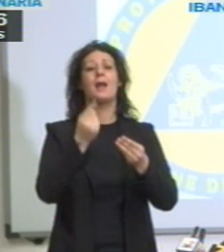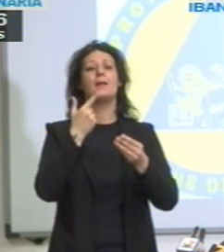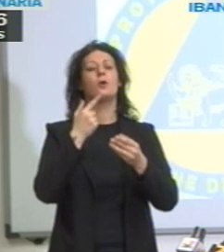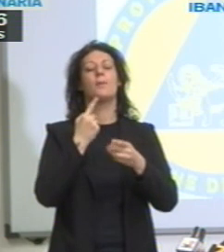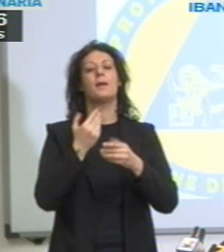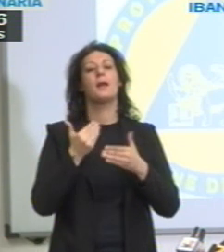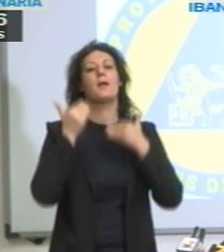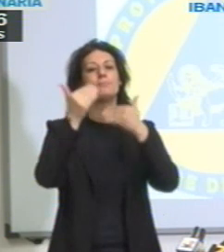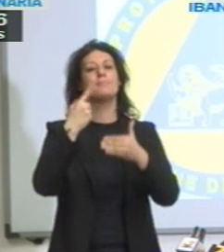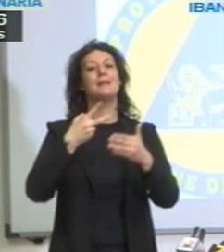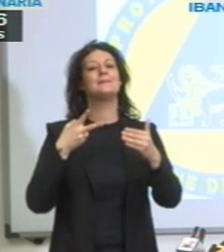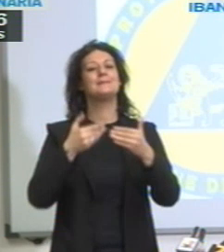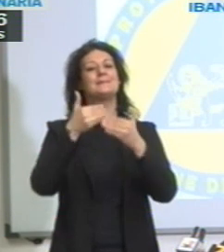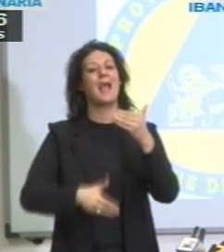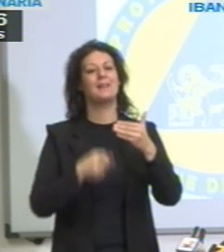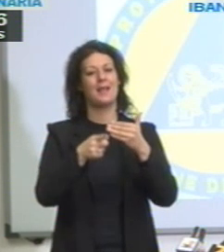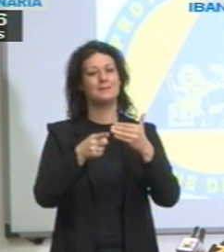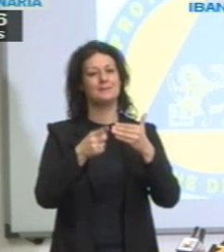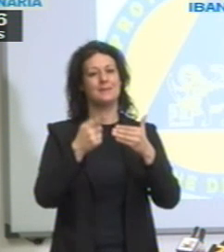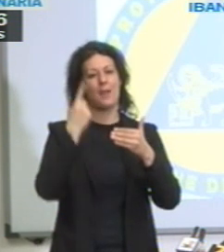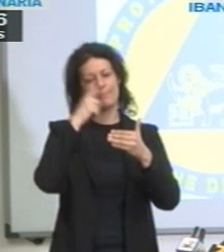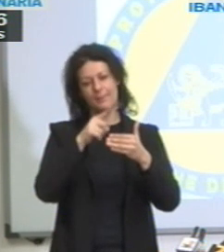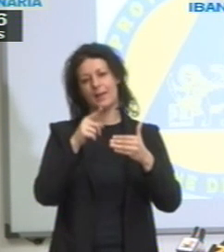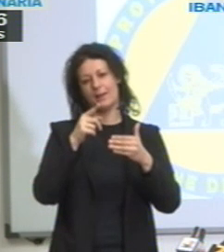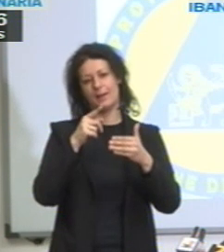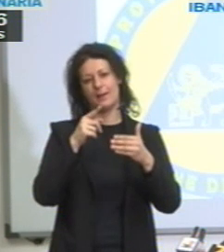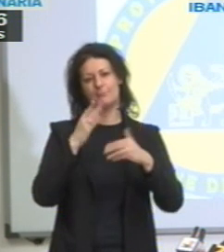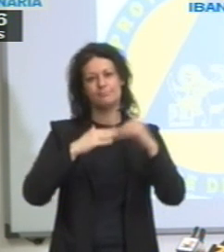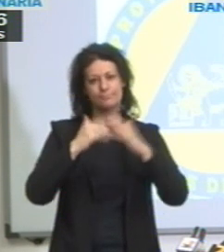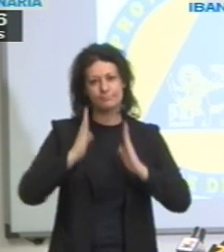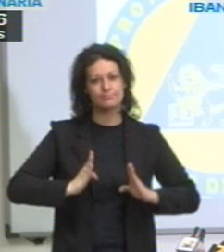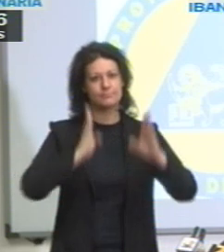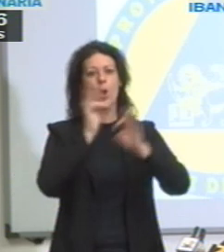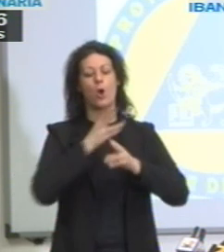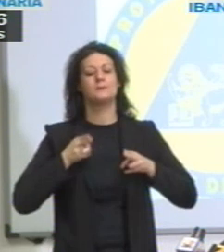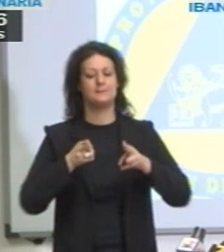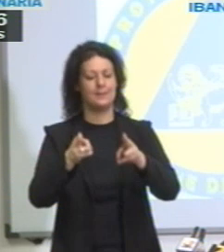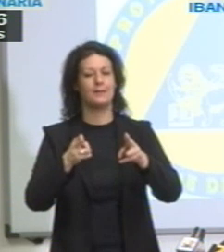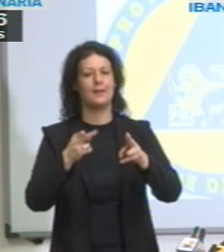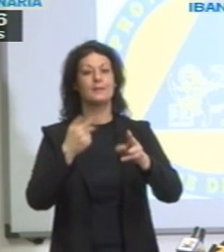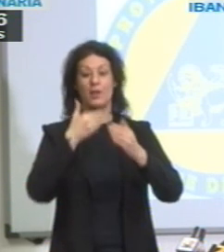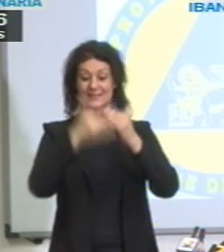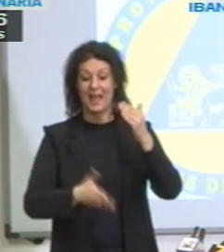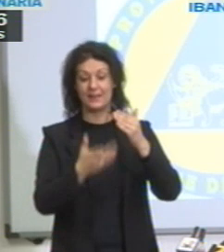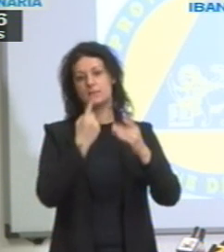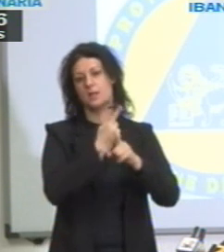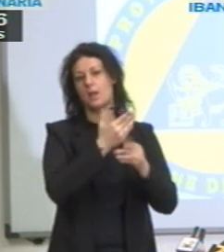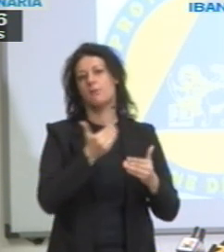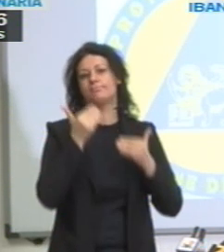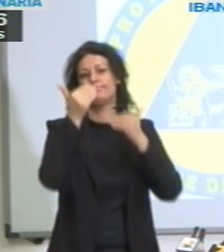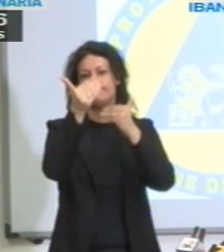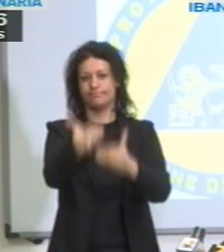scadenze in materia urbanistica edilizia. Ovviamente abbiamo avuto tutte le amministrazioni che hanno lavorato, come si può